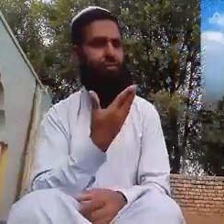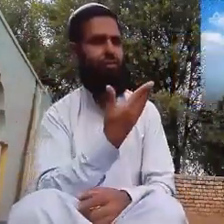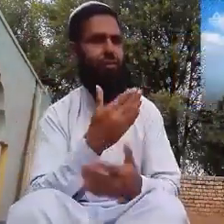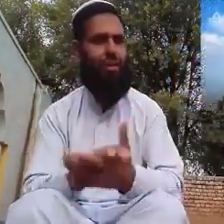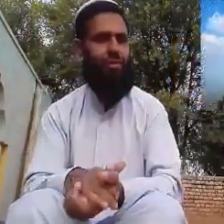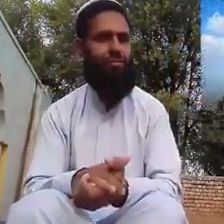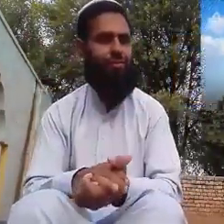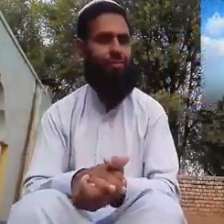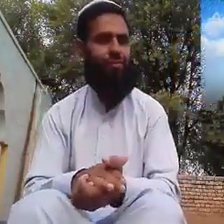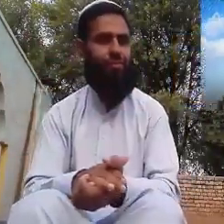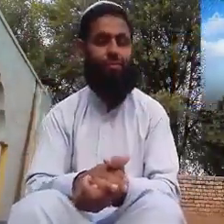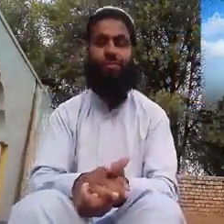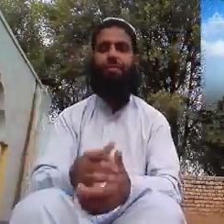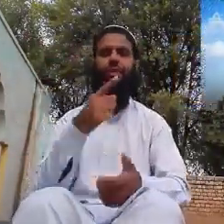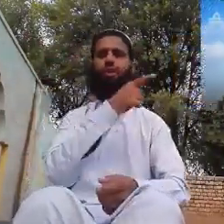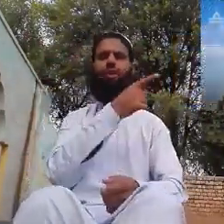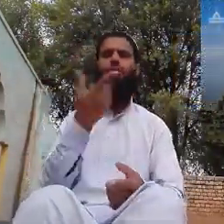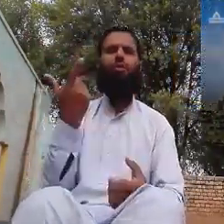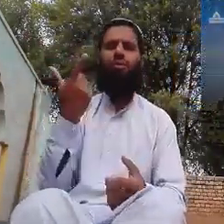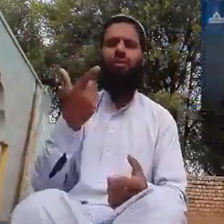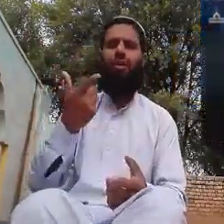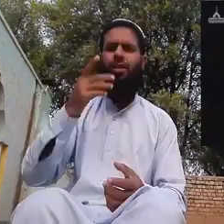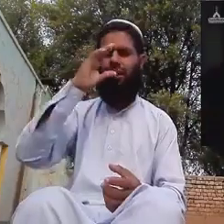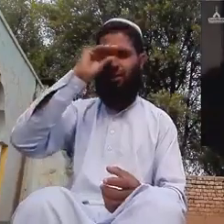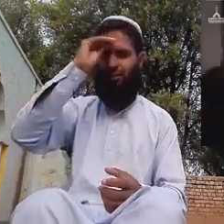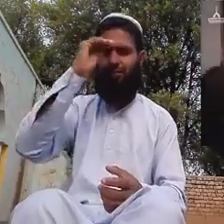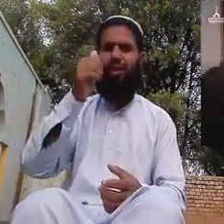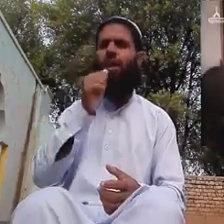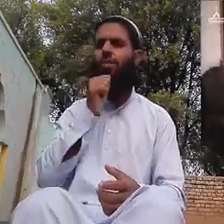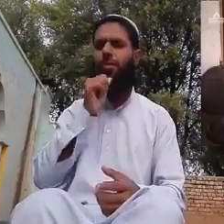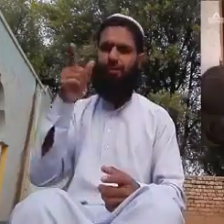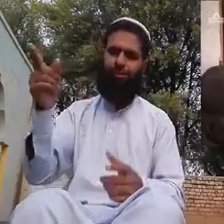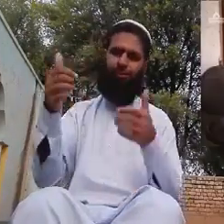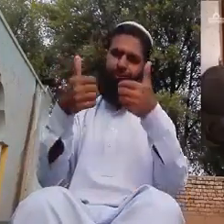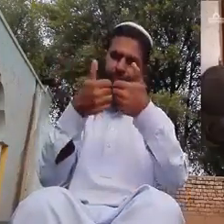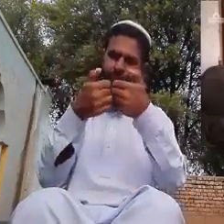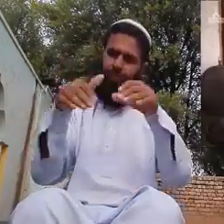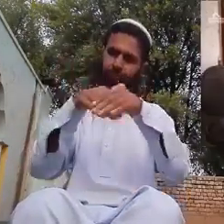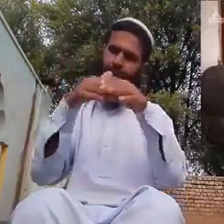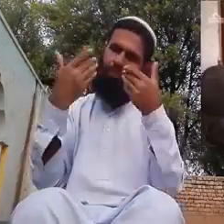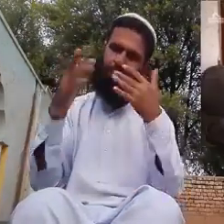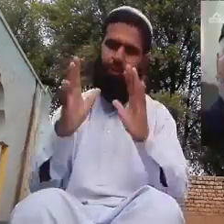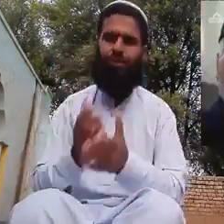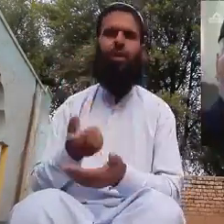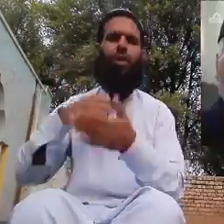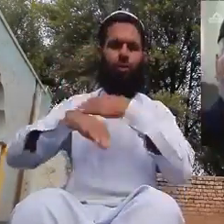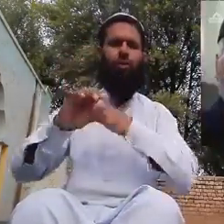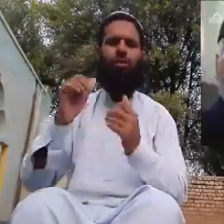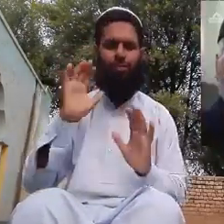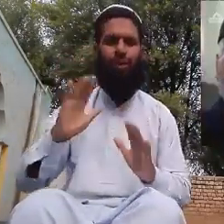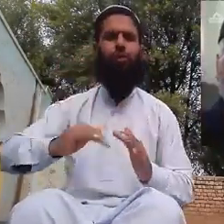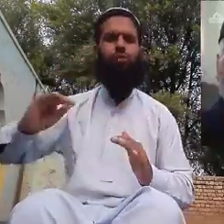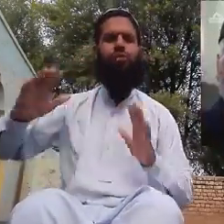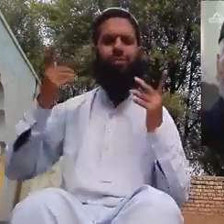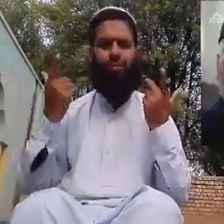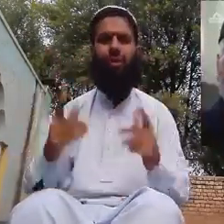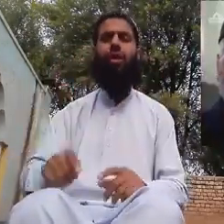एक गरीब शख्स की बीवी ने अपने शोहर से कहा, आटा खत्म हो गया है। शोहर ने कहा, तुम्हारे पास कुछ